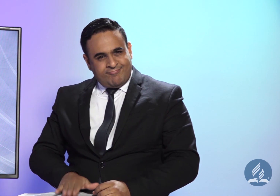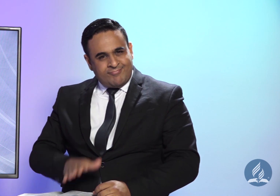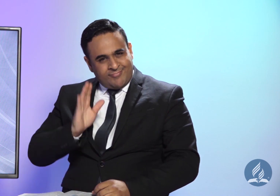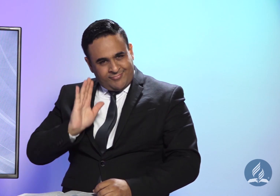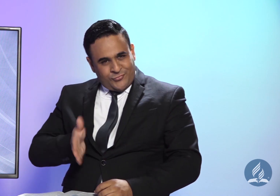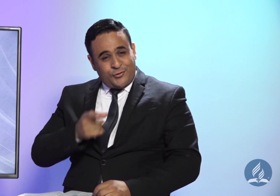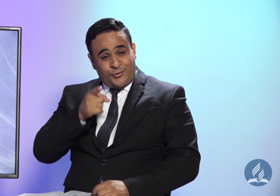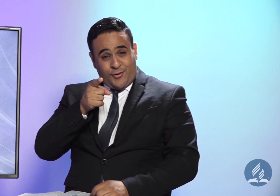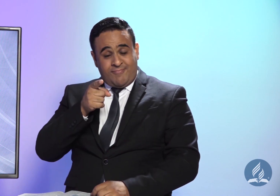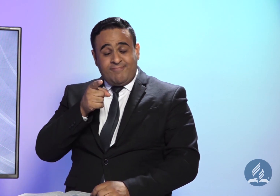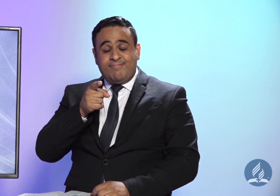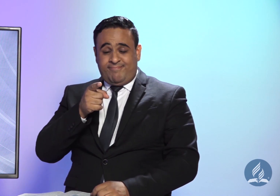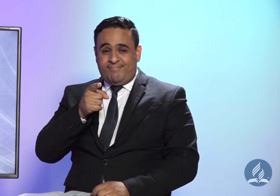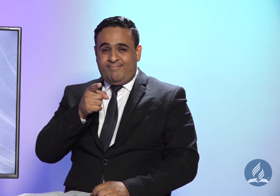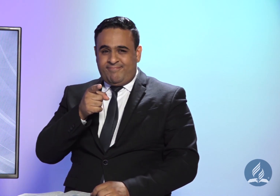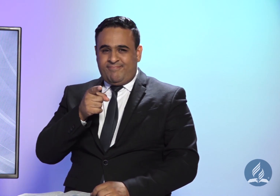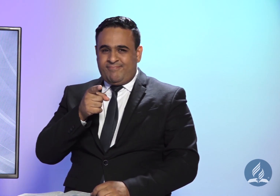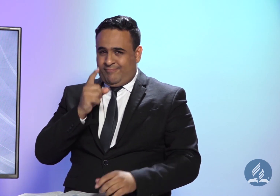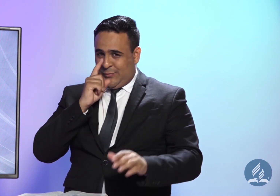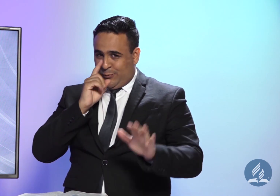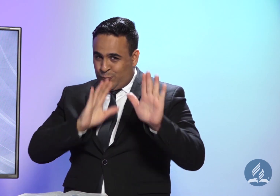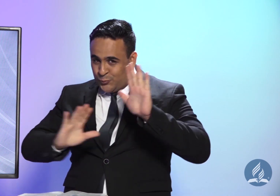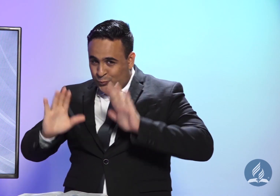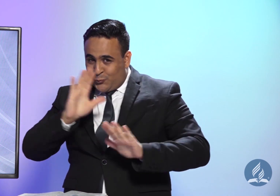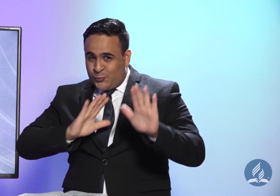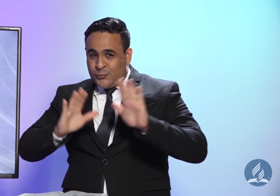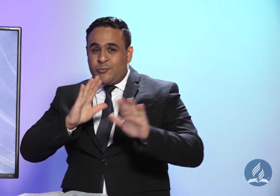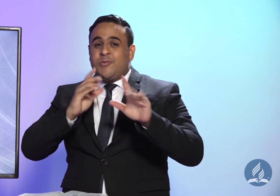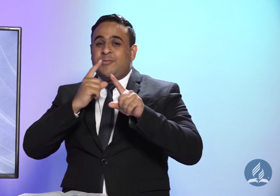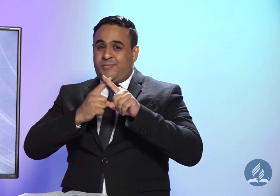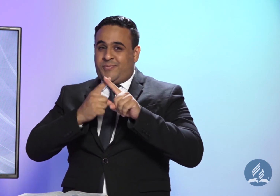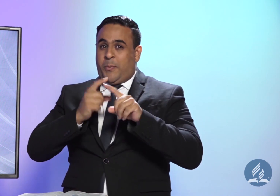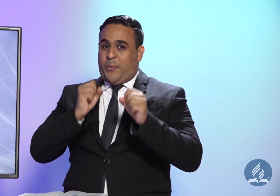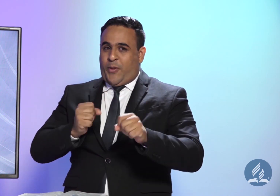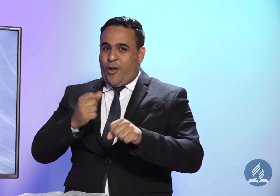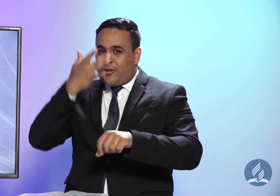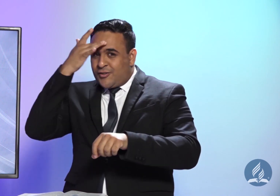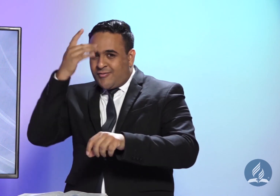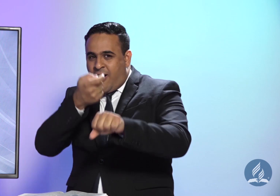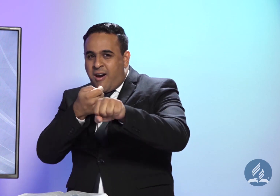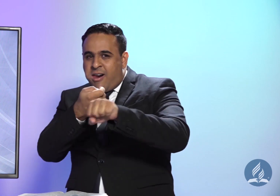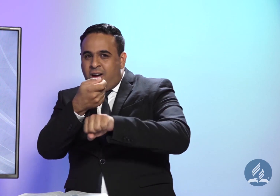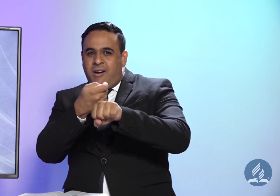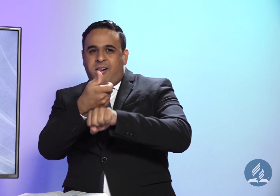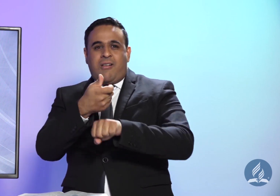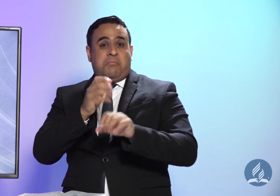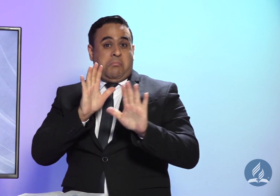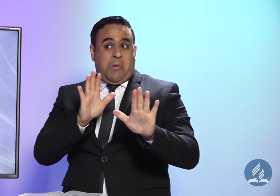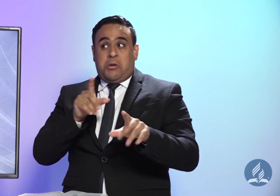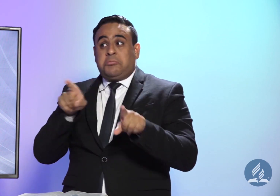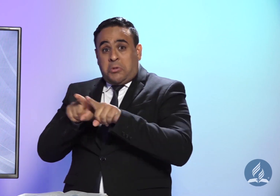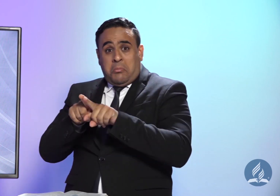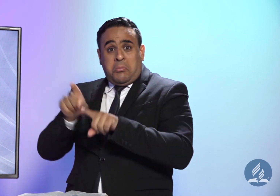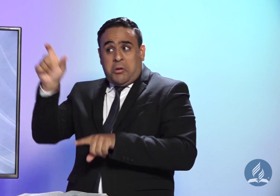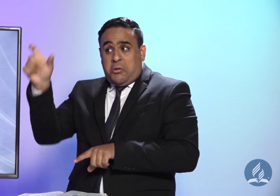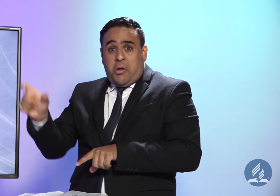o sábado e sobre o domingo, e você já foi na Bíblia procurar? Será que você não anda acreditando nessa